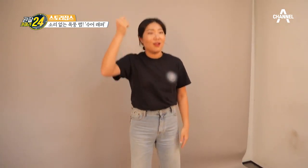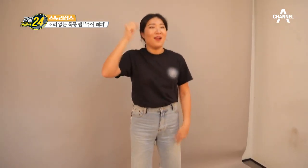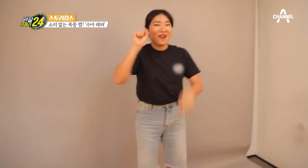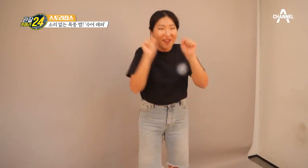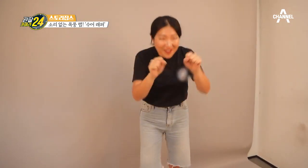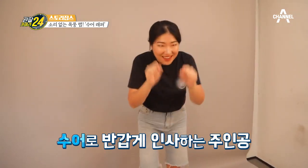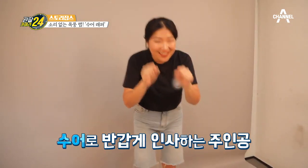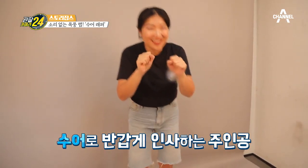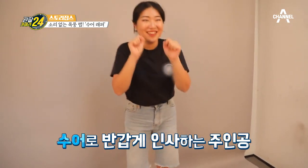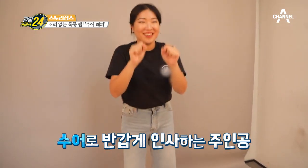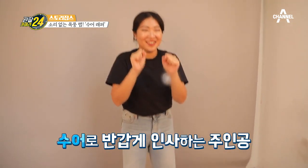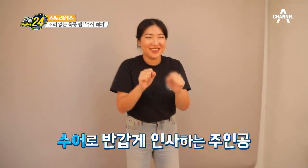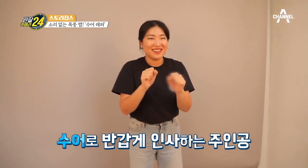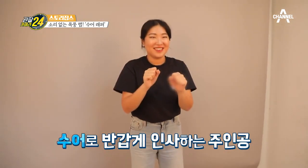네, 안녕하세요.